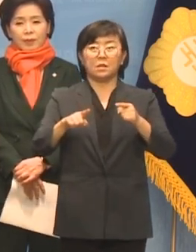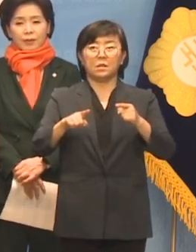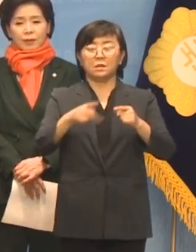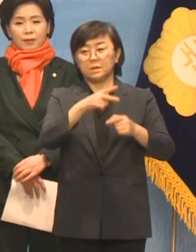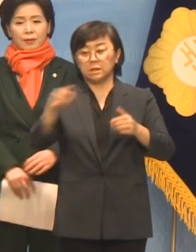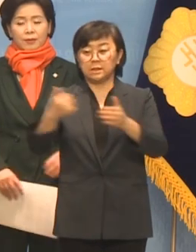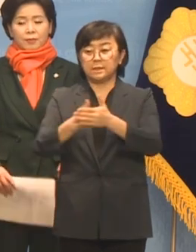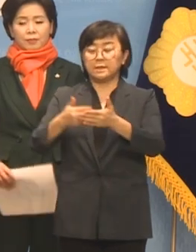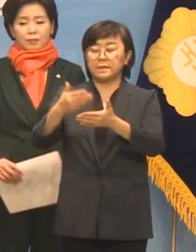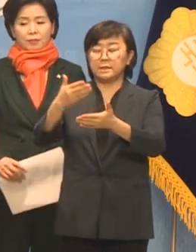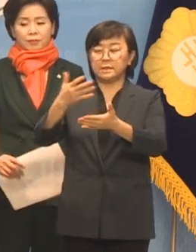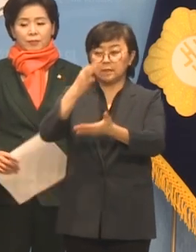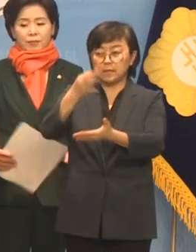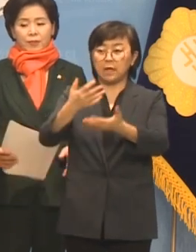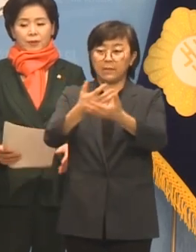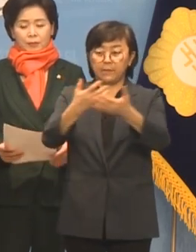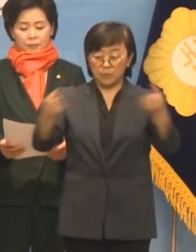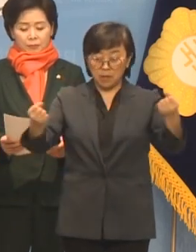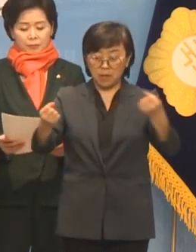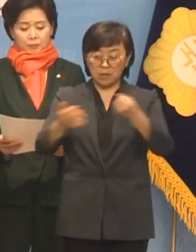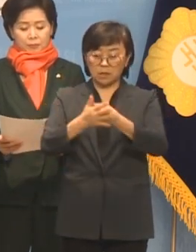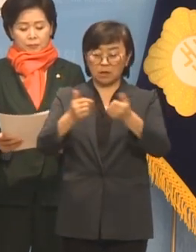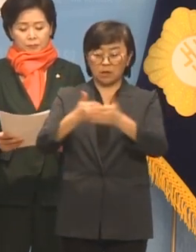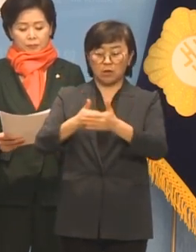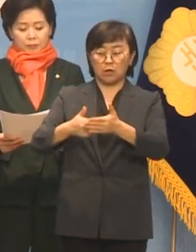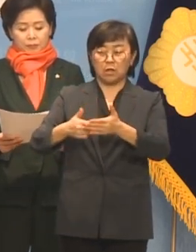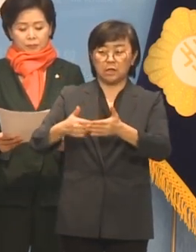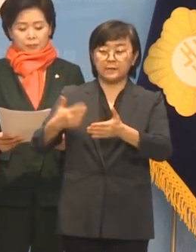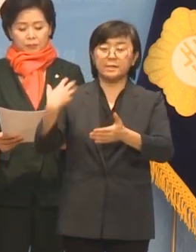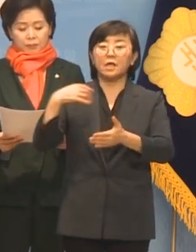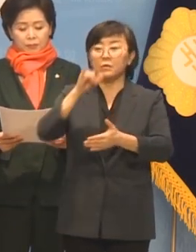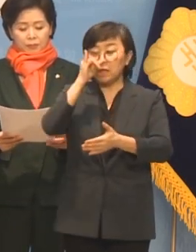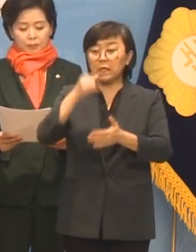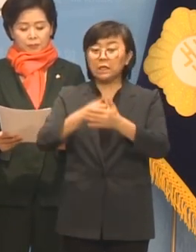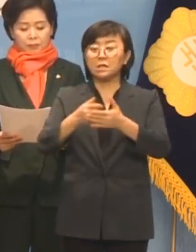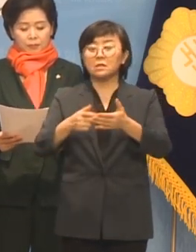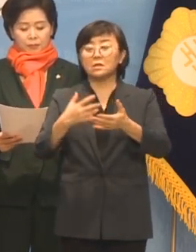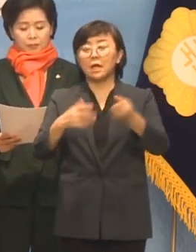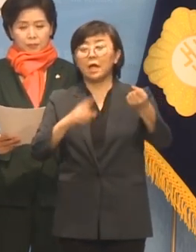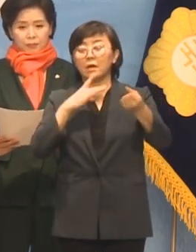재산 분할에서 유책 배우자의 몫인 재산 부분입니다.